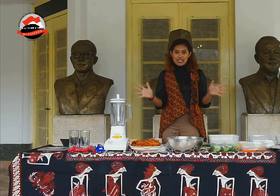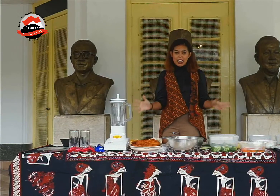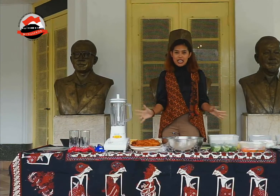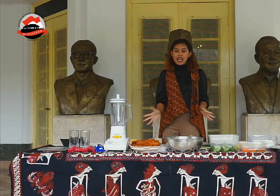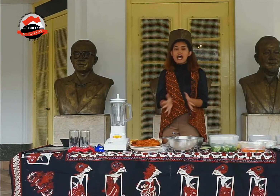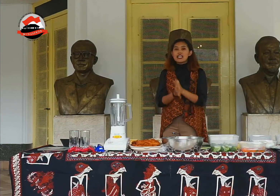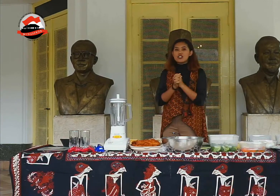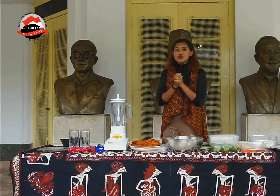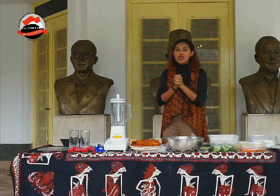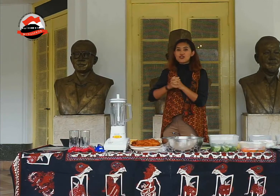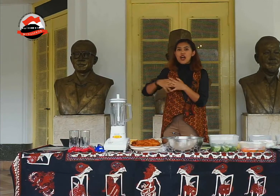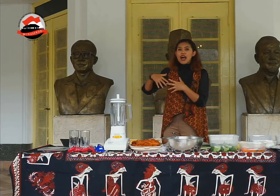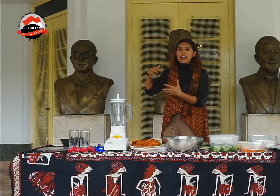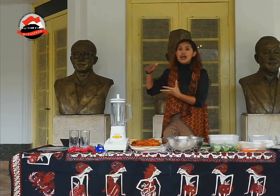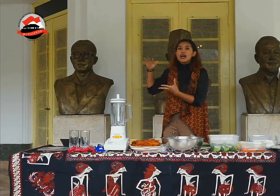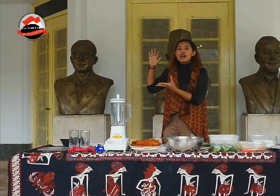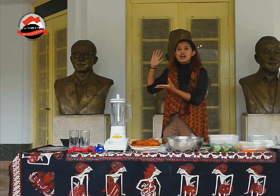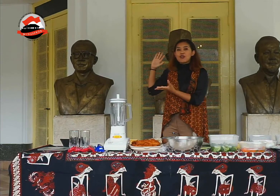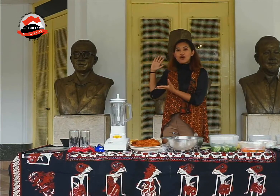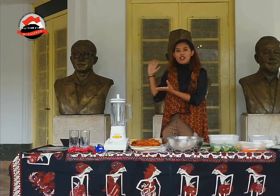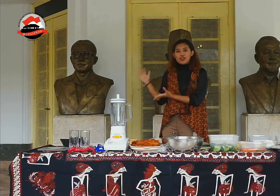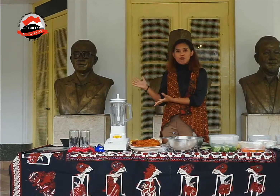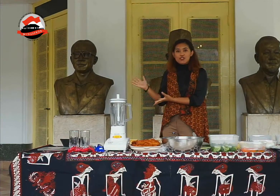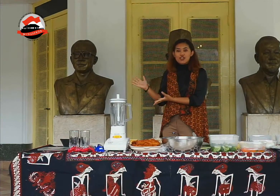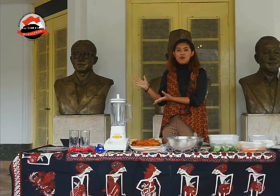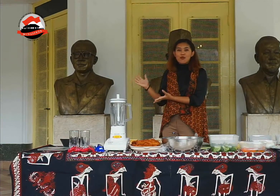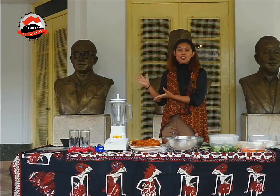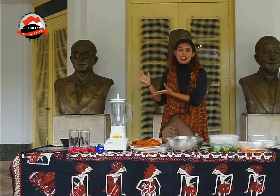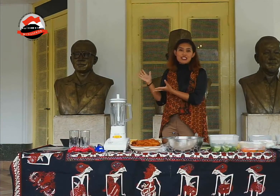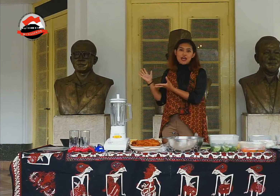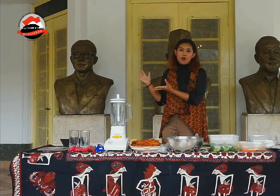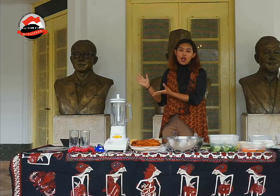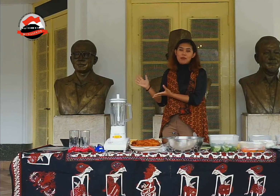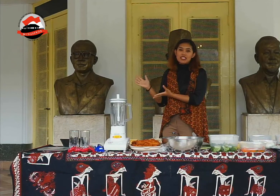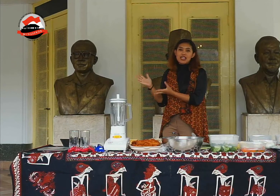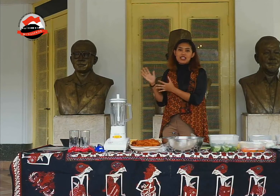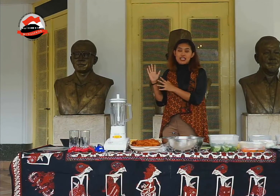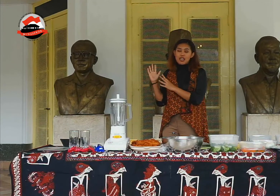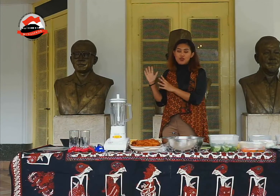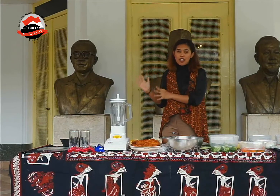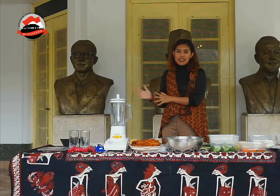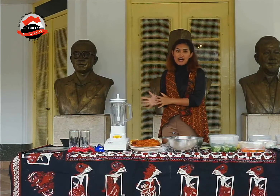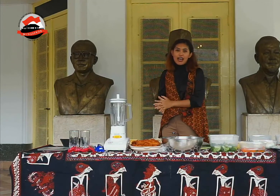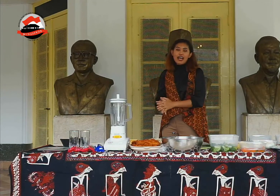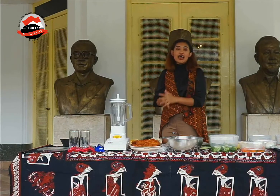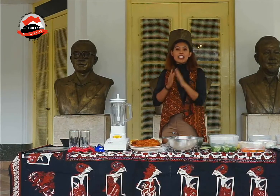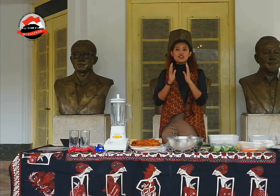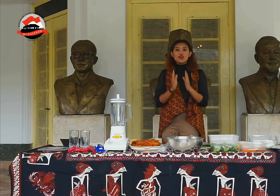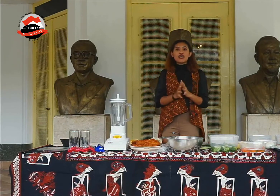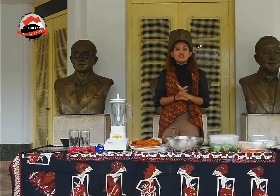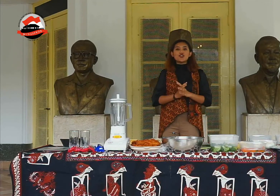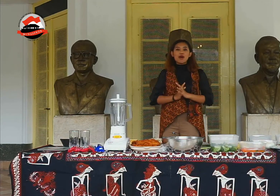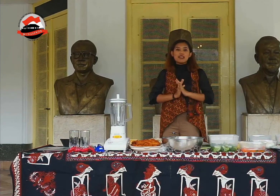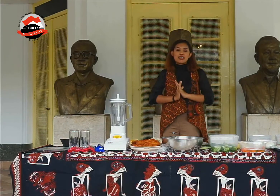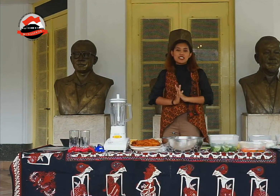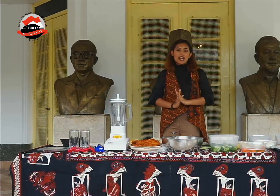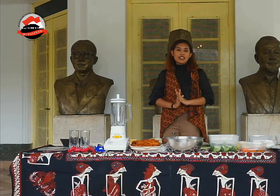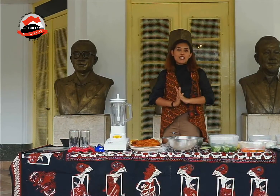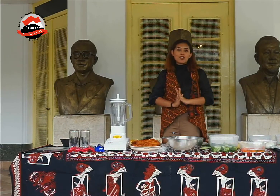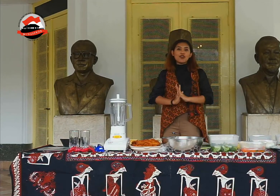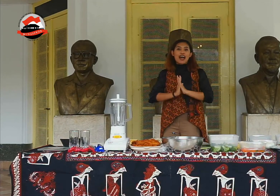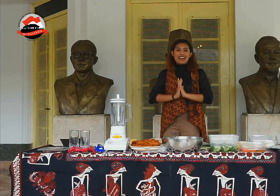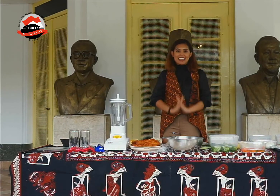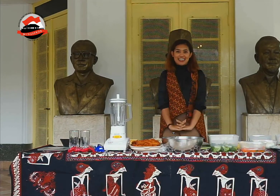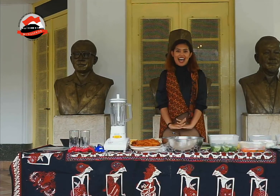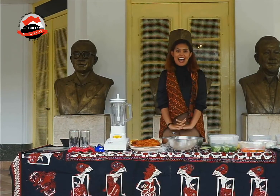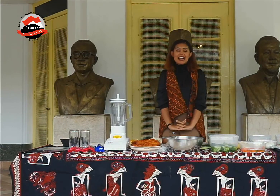kuliner di sini, dan juga sudah ada kurator Museum Perumusan Naskah Proklamasi dan yaitu Kang Jaka, dan juga ada juru bahasa isyarat